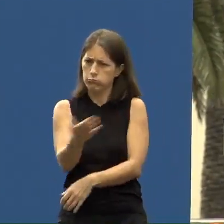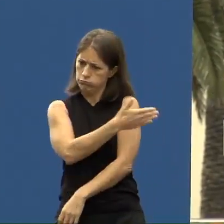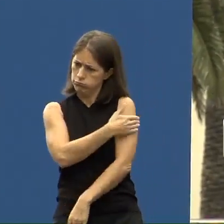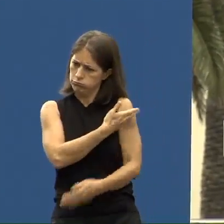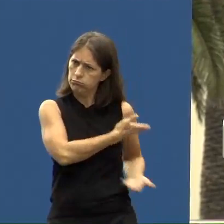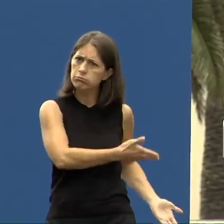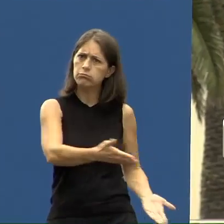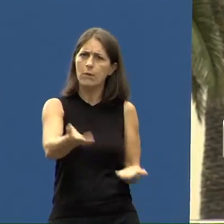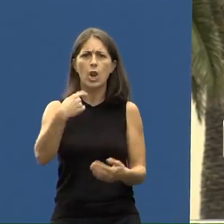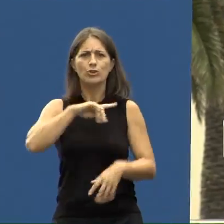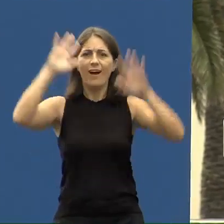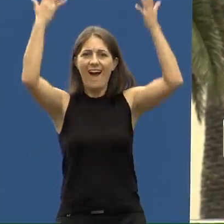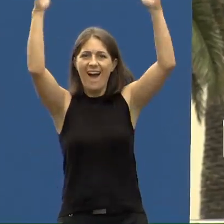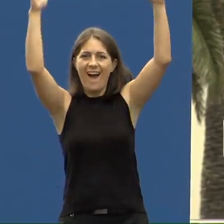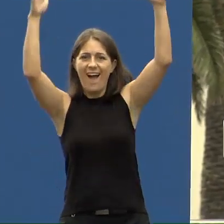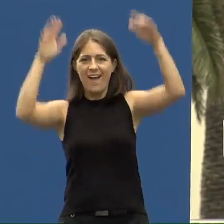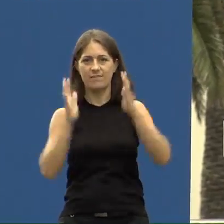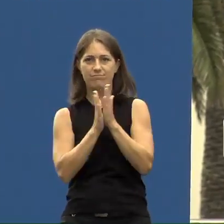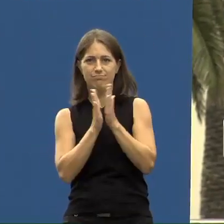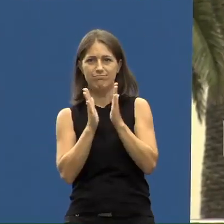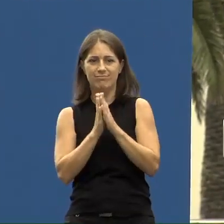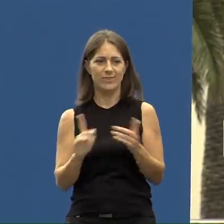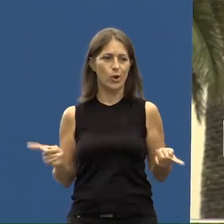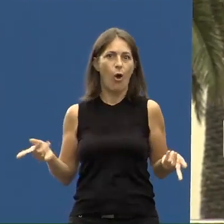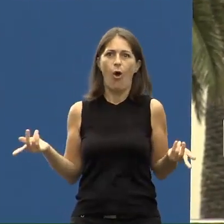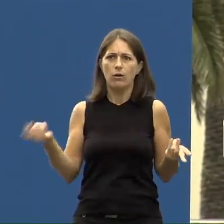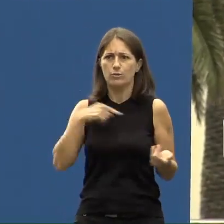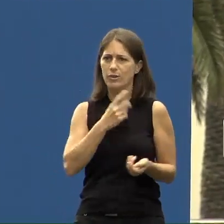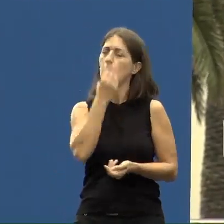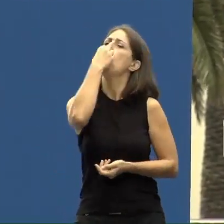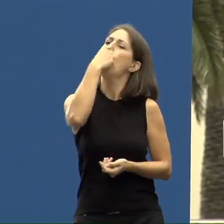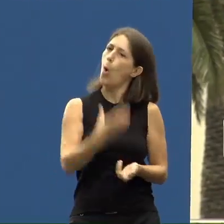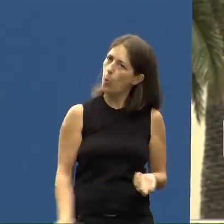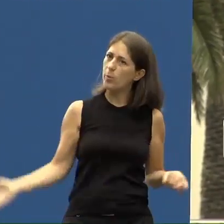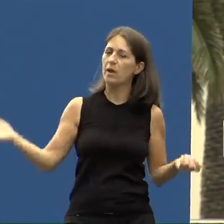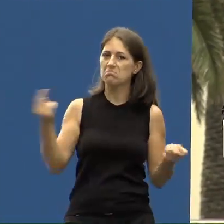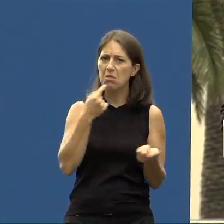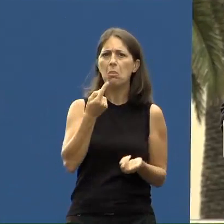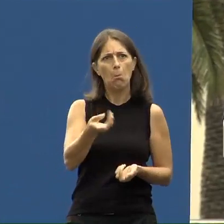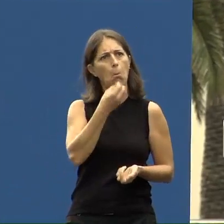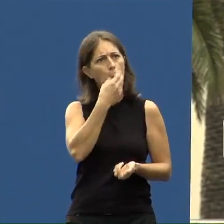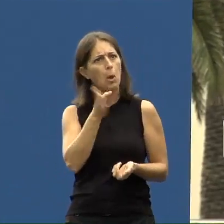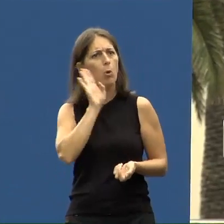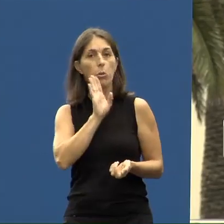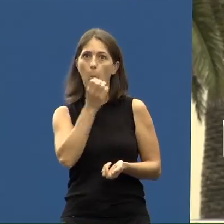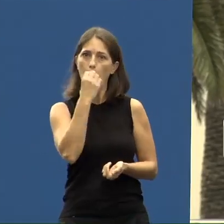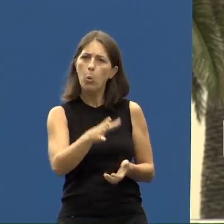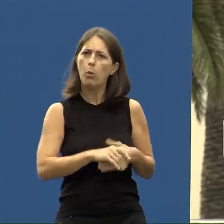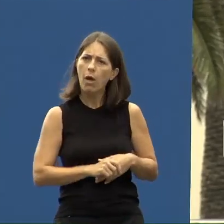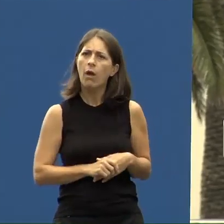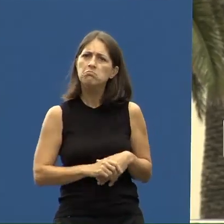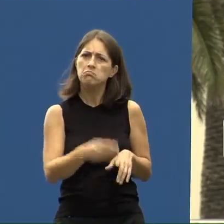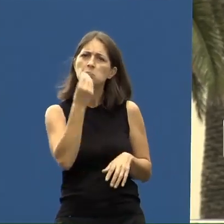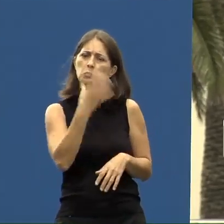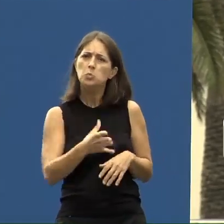escenarios para que lles podamos aplaudir. E lles digamos, moi ben, a corrupción moi ben, a corrupción